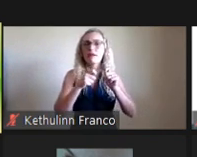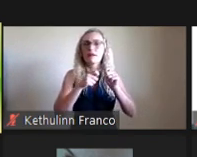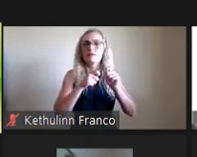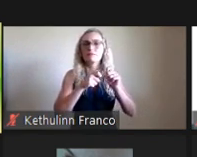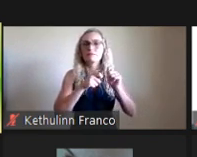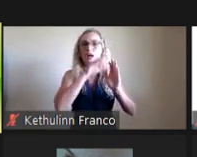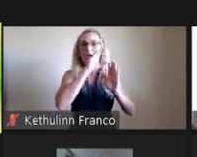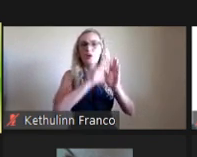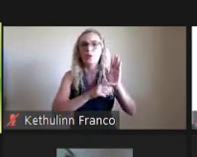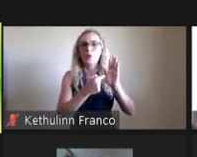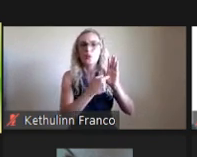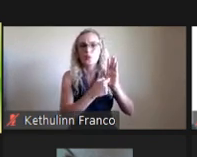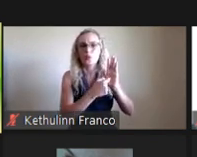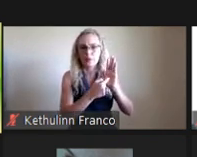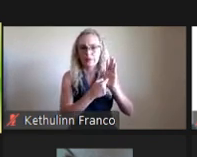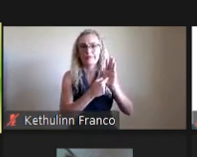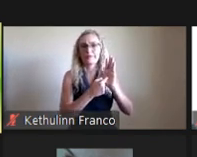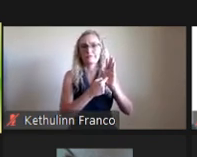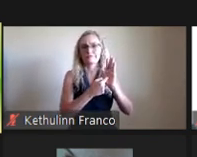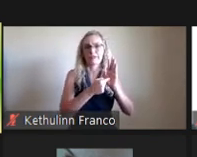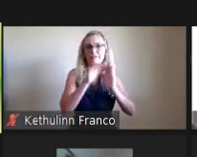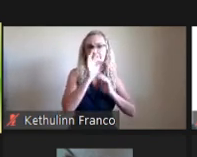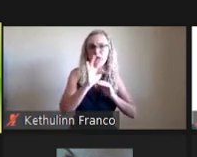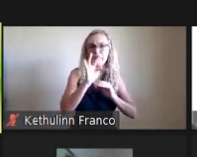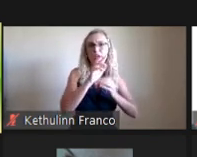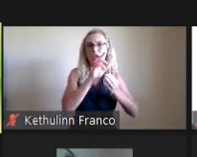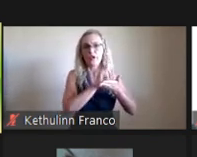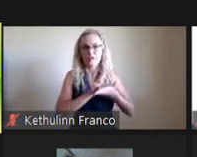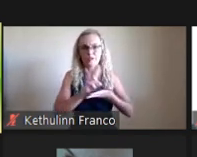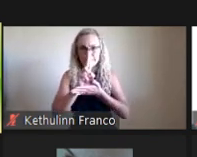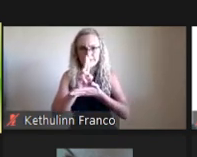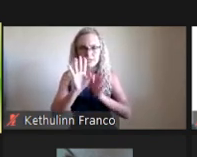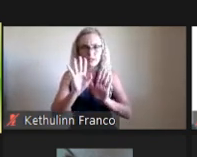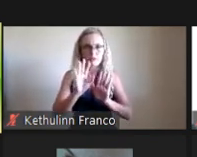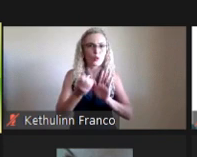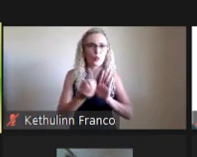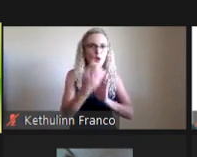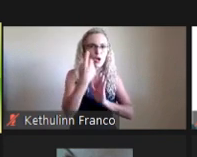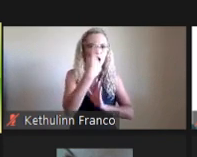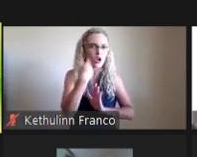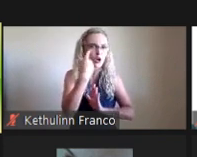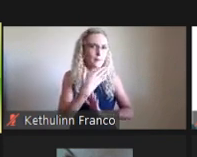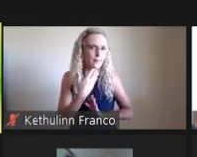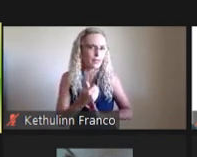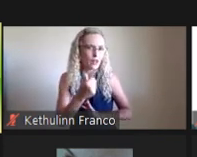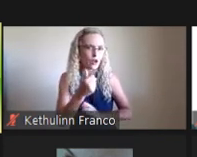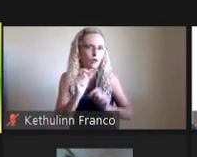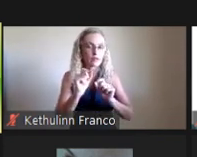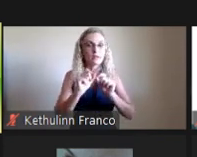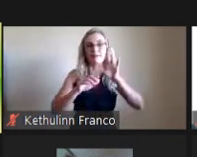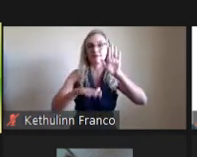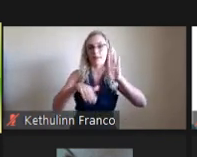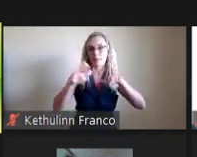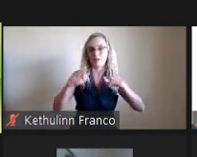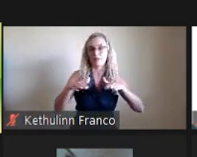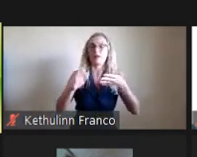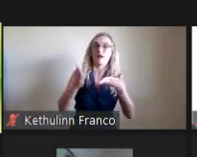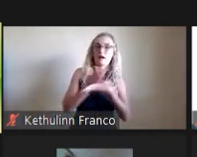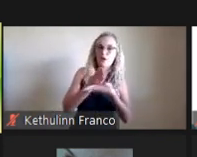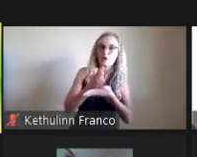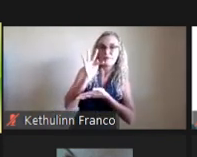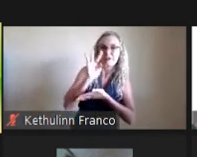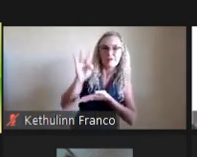ofertam 40 horas, 60, 80 horas, 120 horas, algumas 120